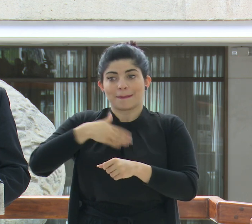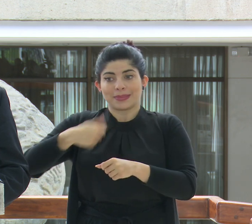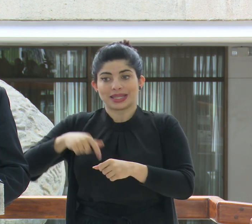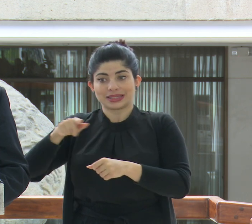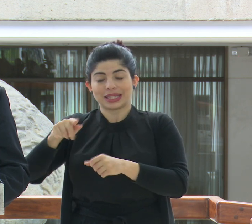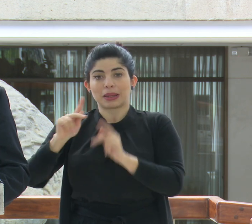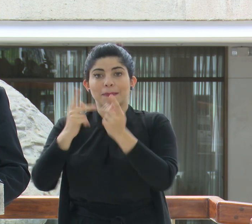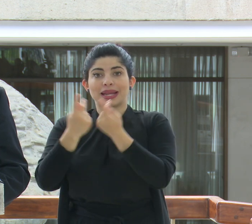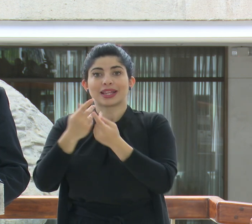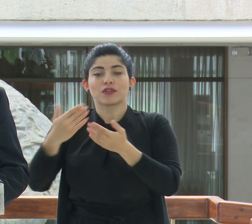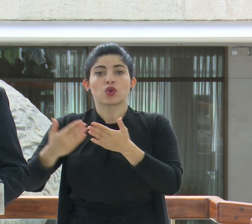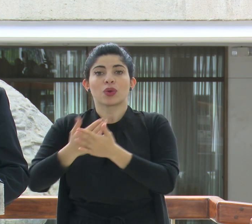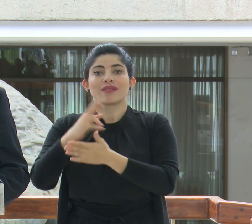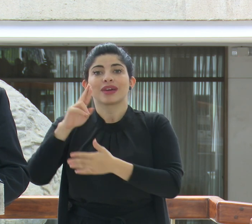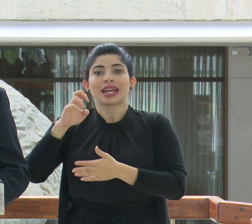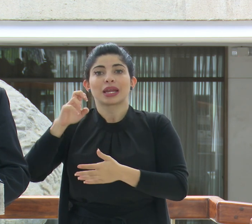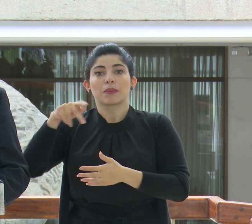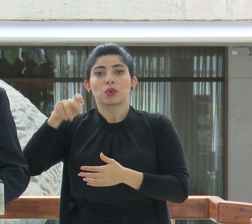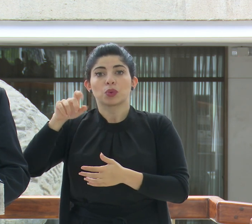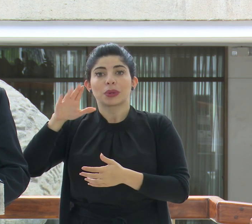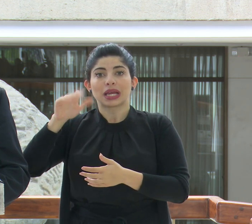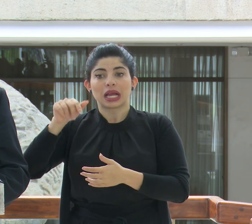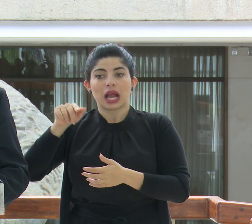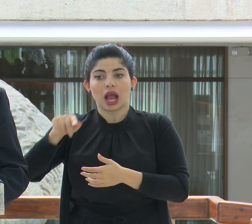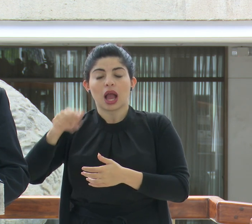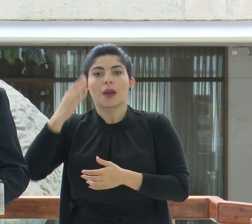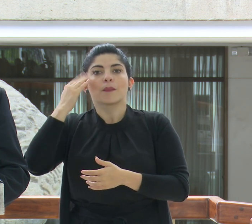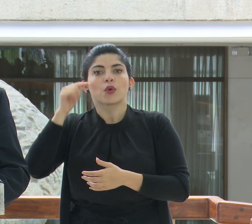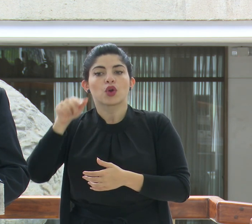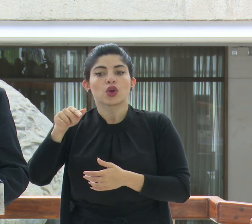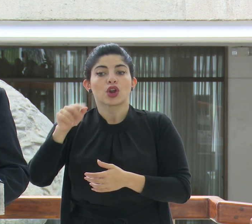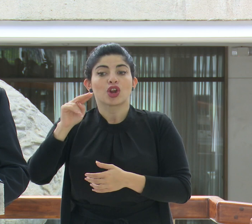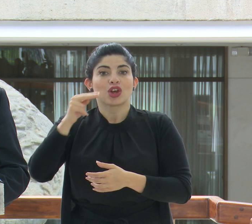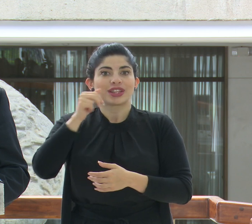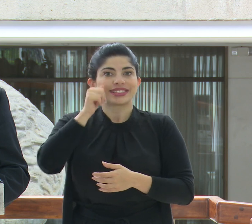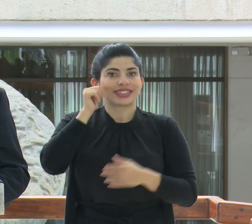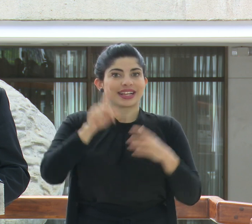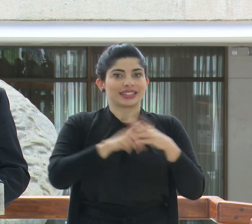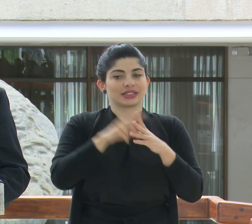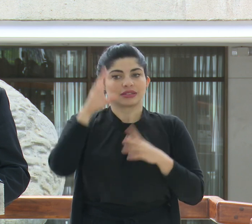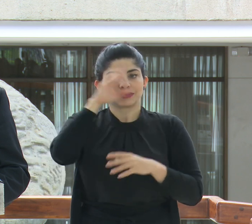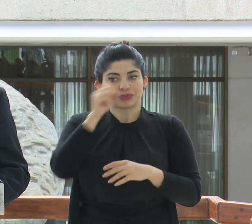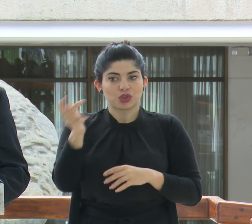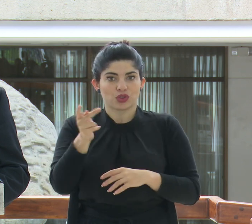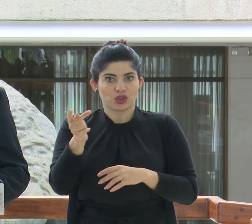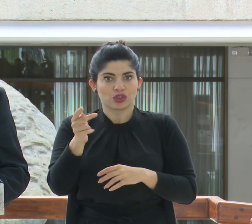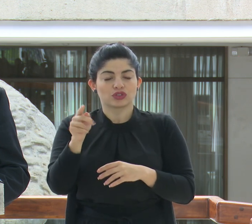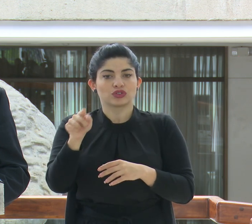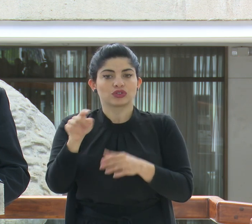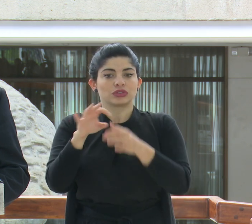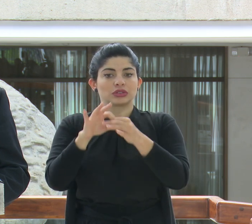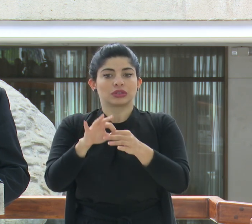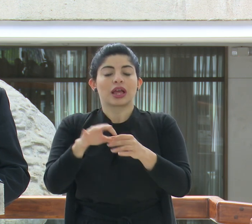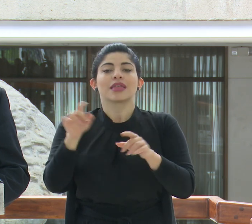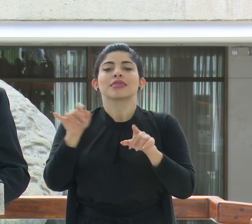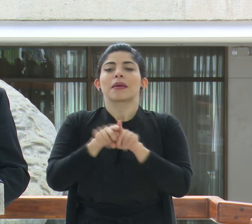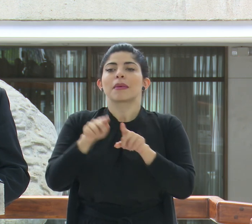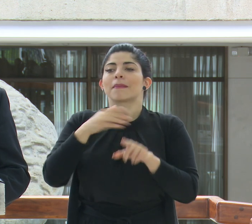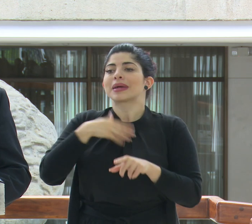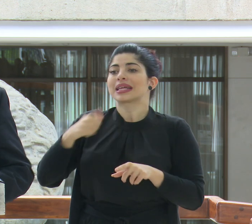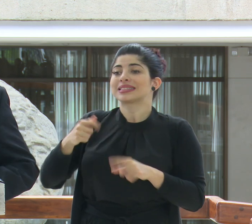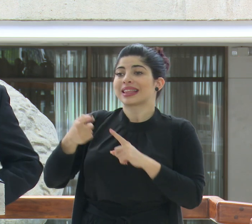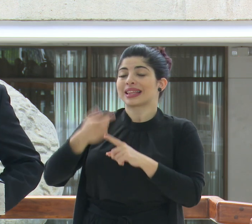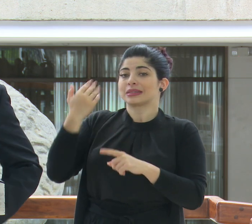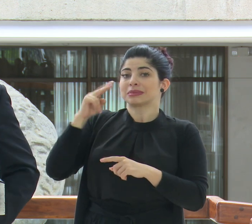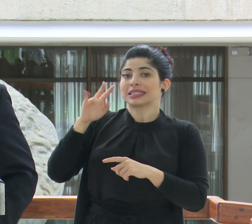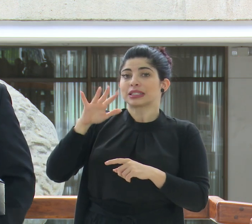República? Porque su comentario vino desde esta noticia el día de ayer. Presidente, también no pudimos hablar con usted desde el 25 de